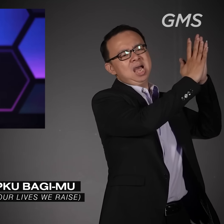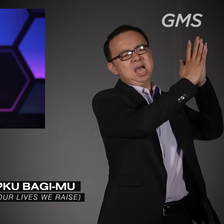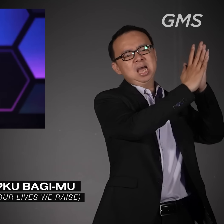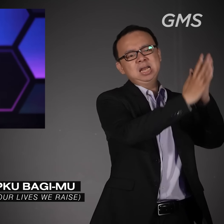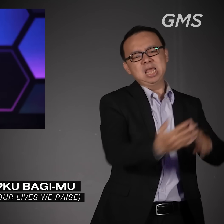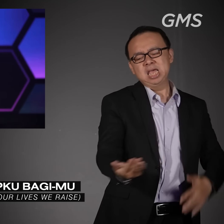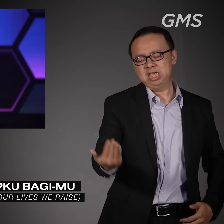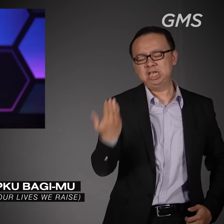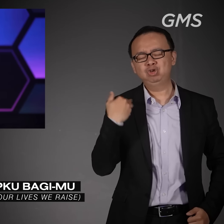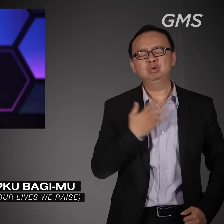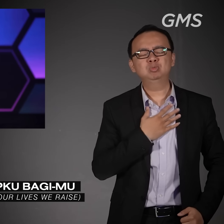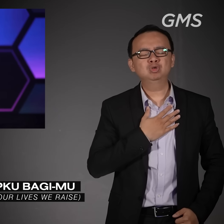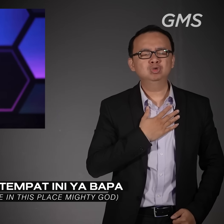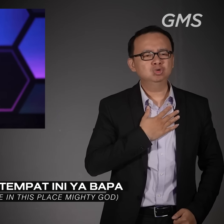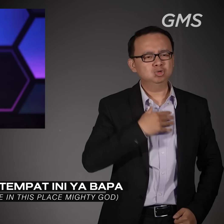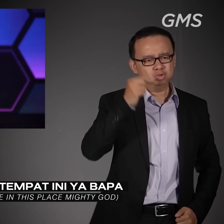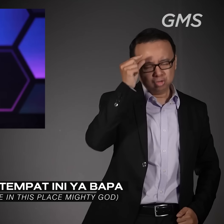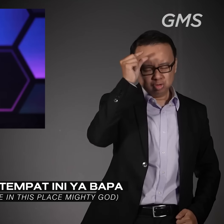hidupku